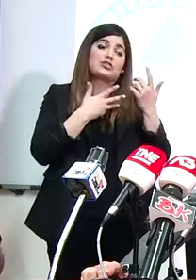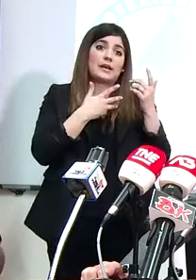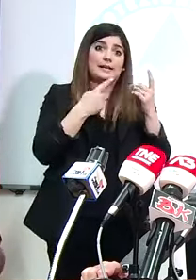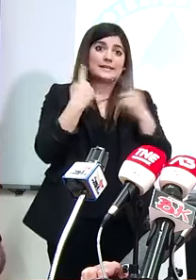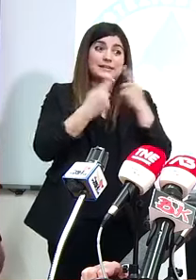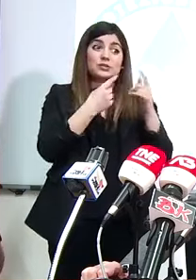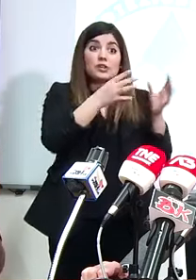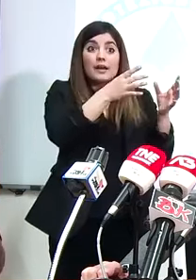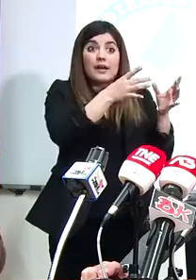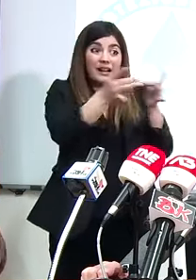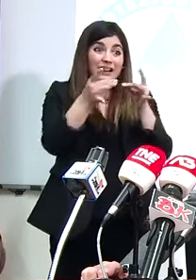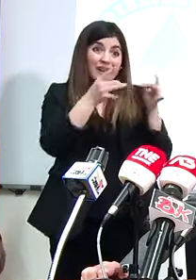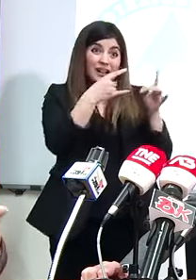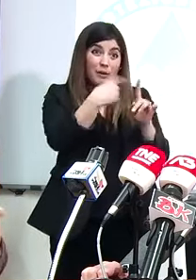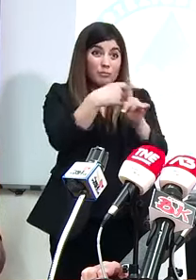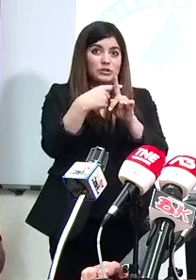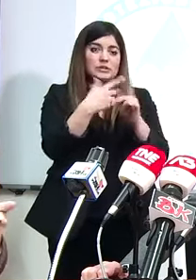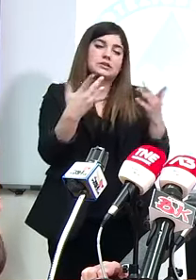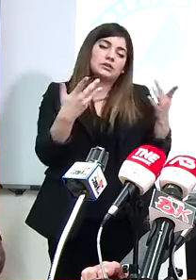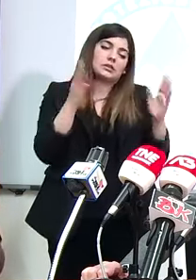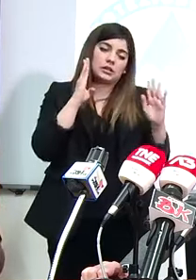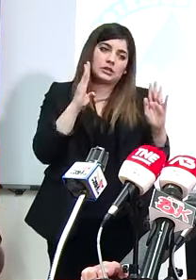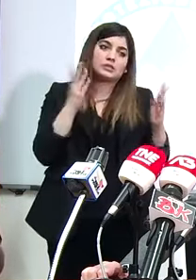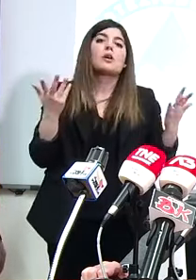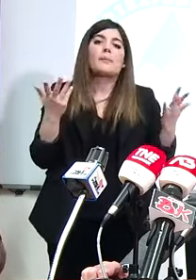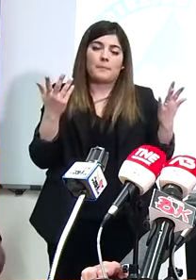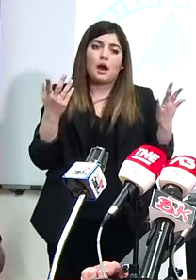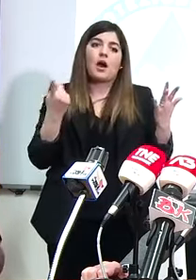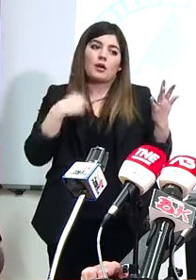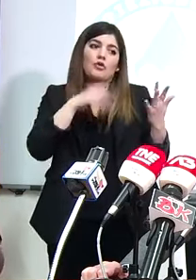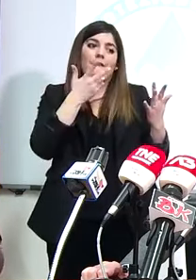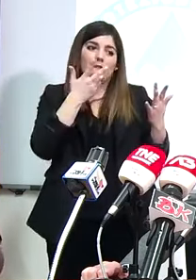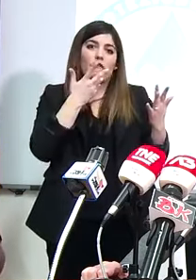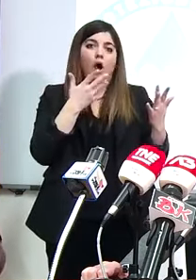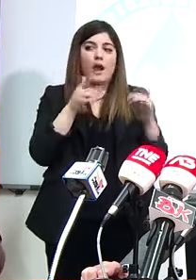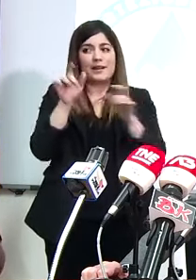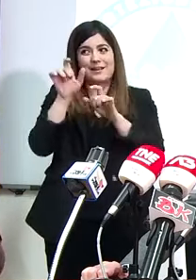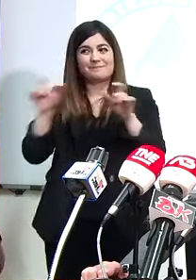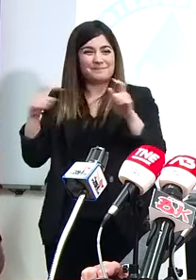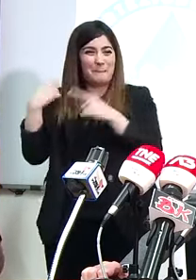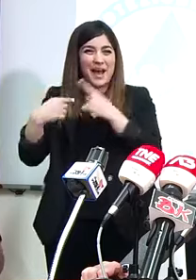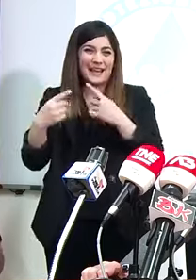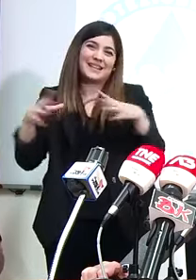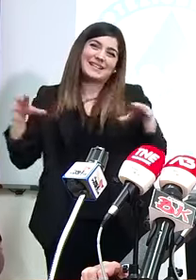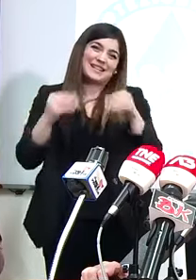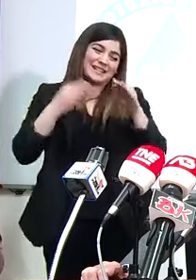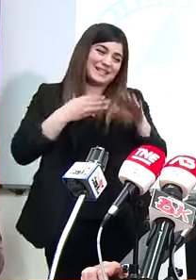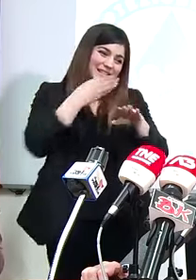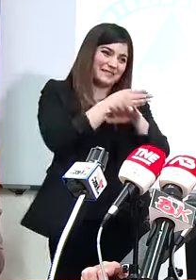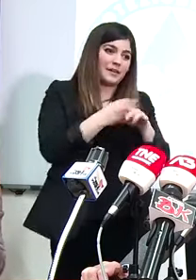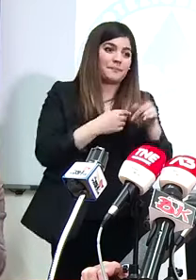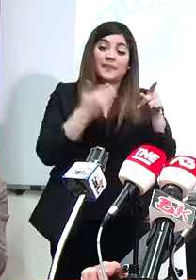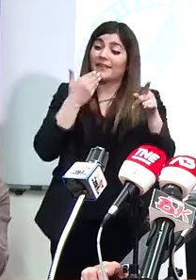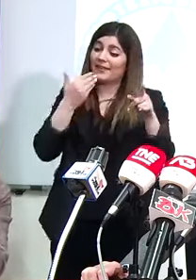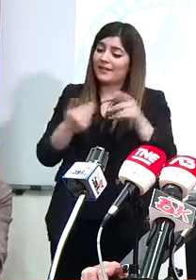attenti però la volontà è quella di andare in questa direzione con le cautele dovute per ora di andare in questa direzione grazie